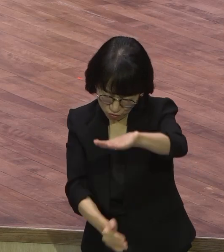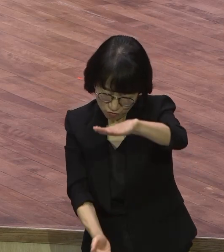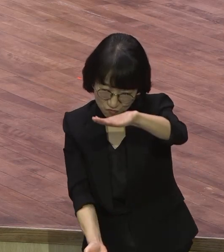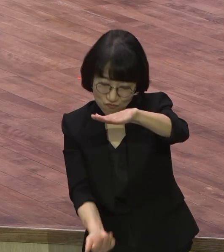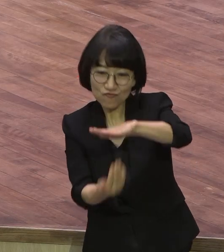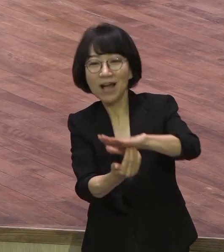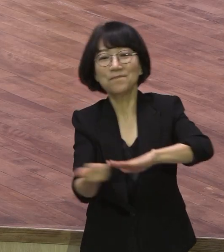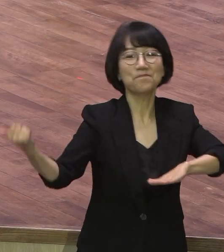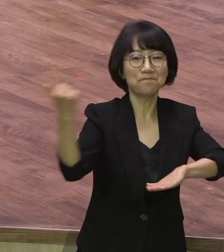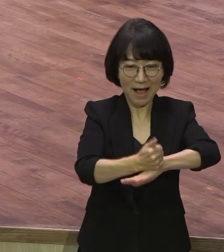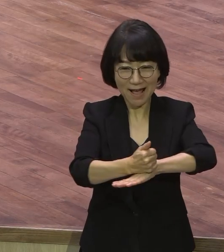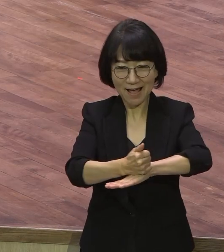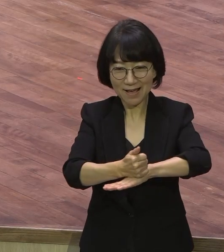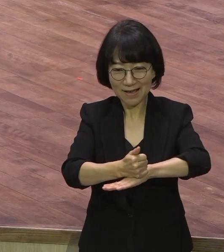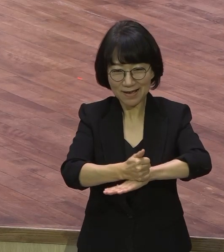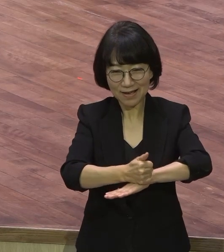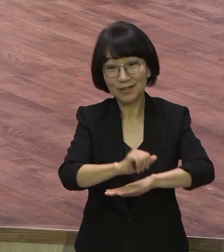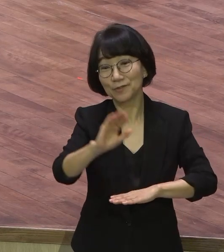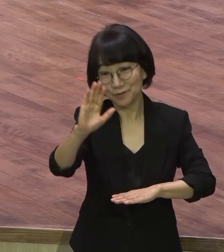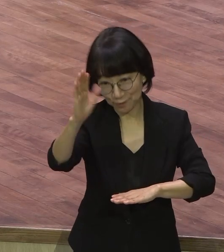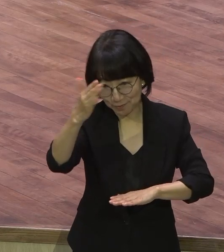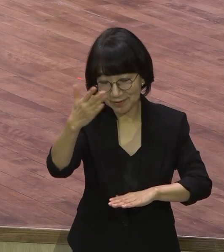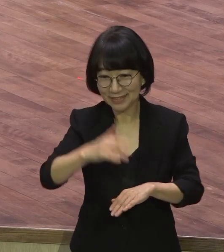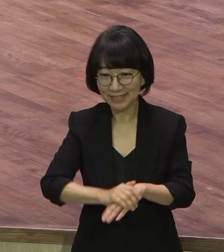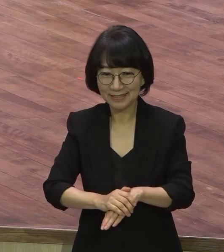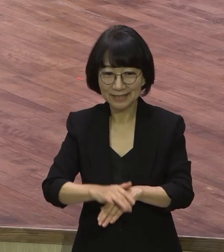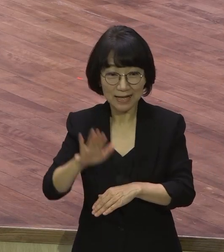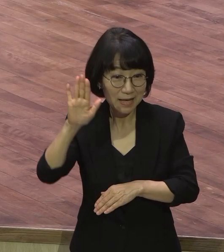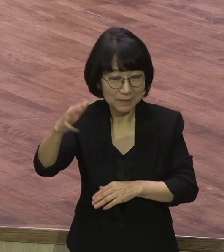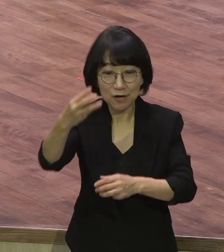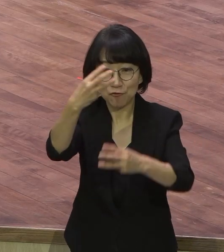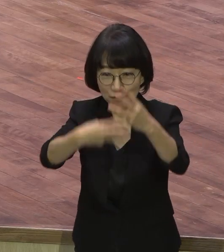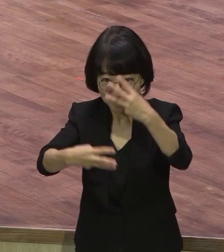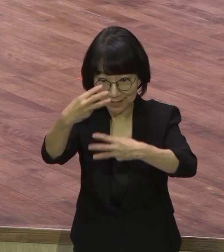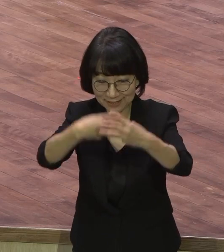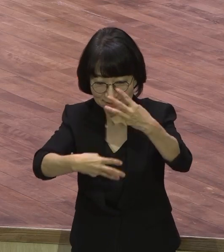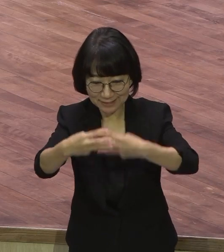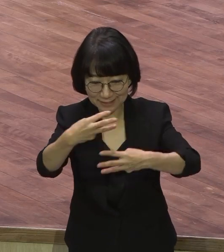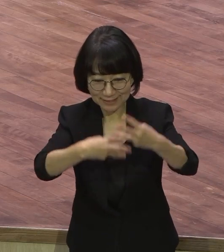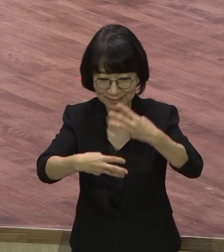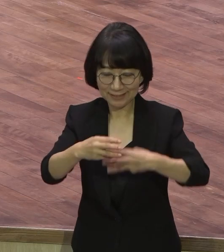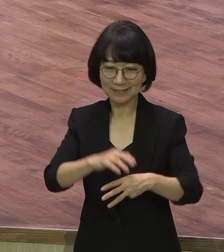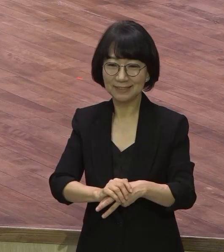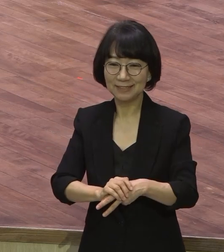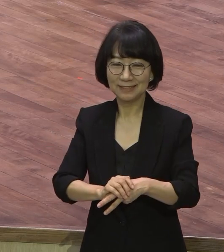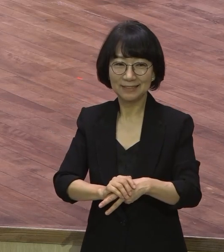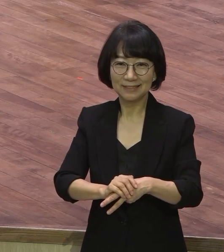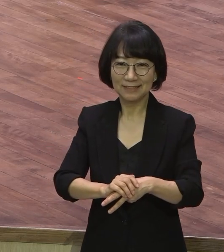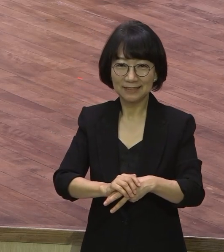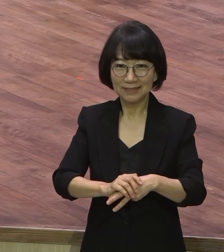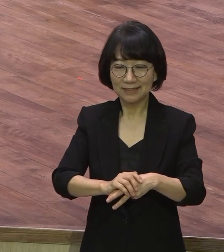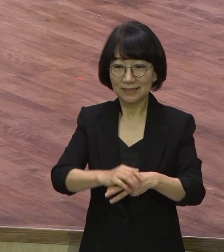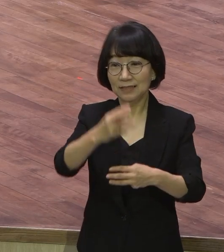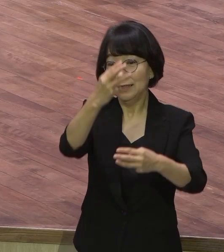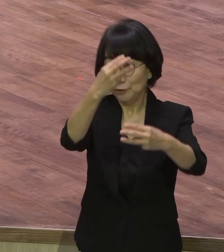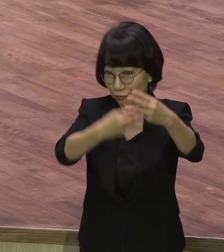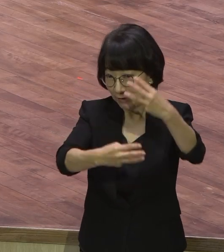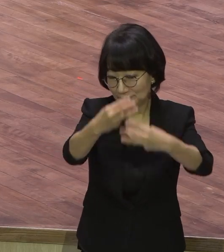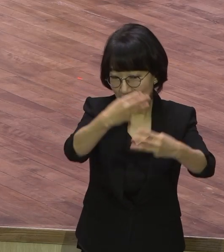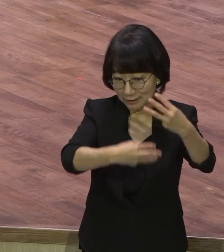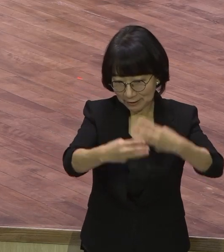정상을 말합니다. 정상 우리 엠너들 공부 같은 레벨이 아니에요. 우리 엠너들 공부